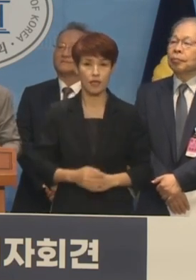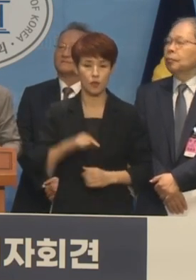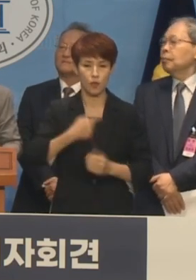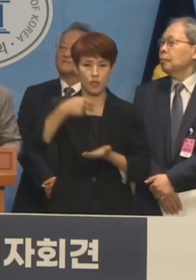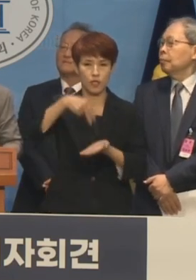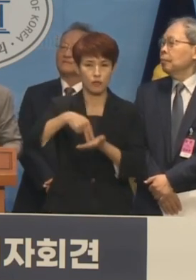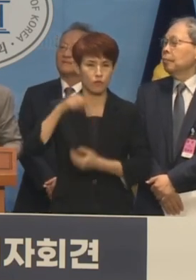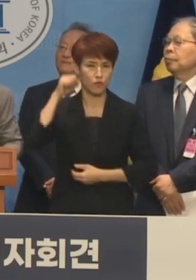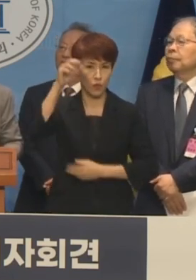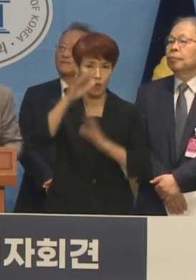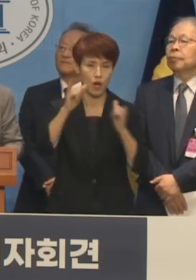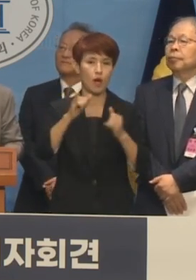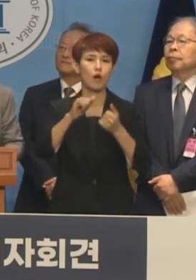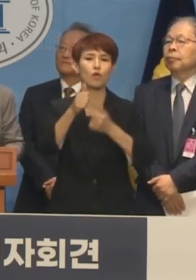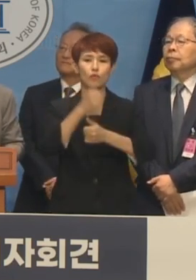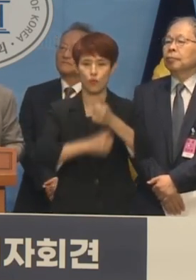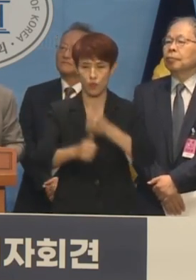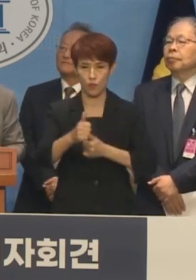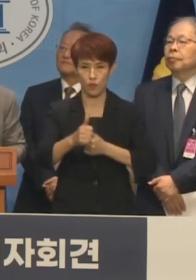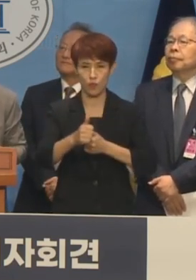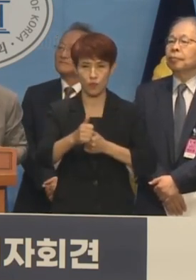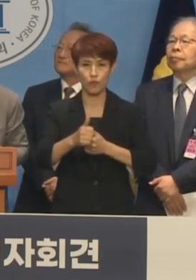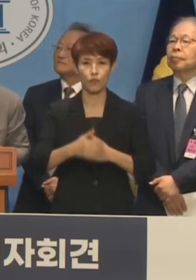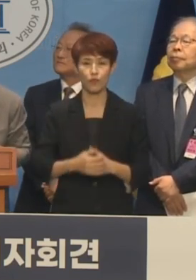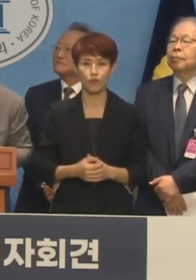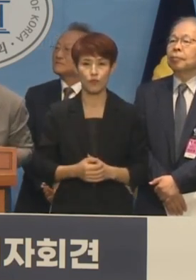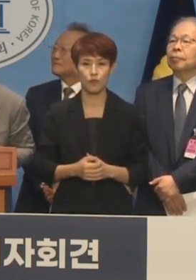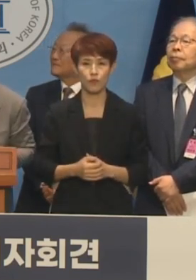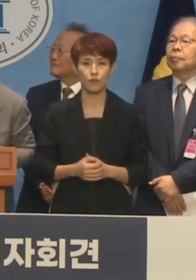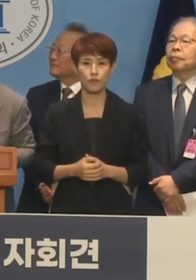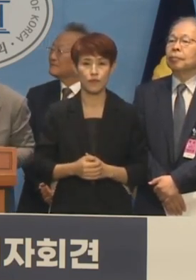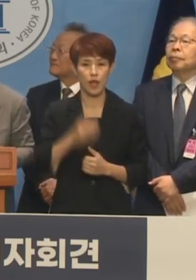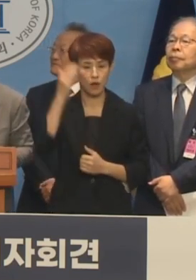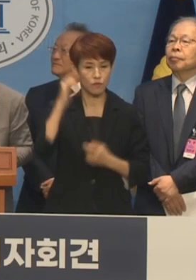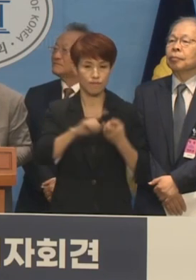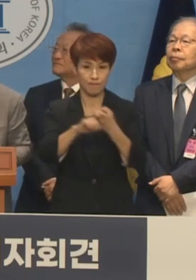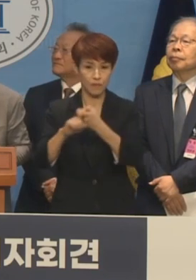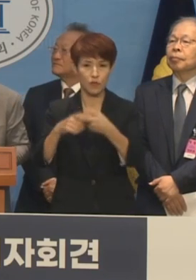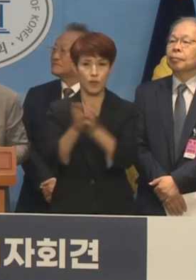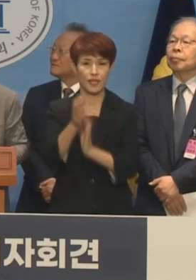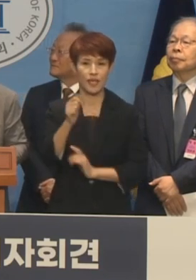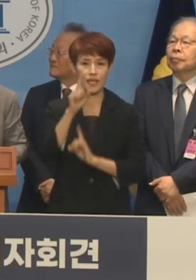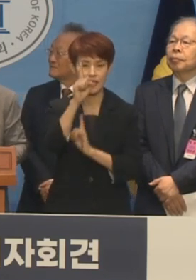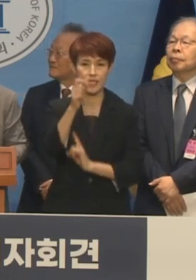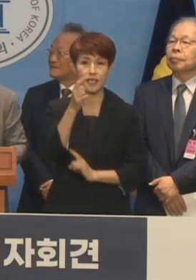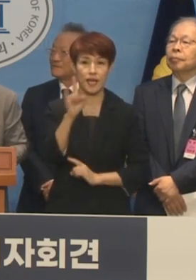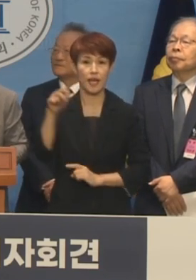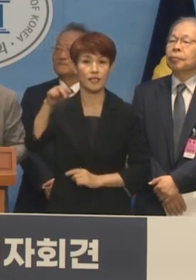독립운동가 후손이시면서 한국독립동지회 회장이신 이혜석 선생님,